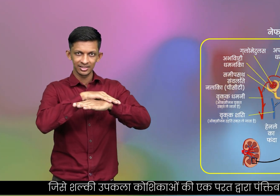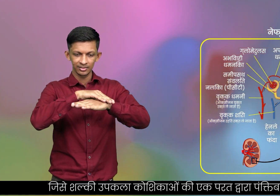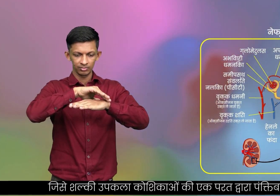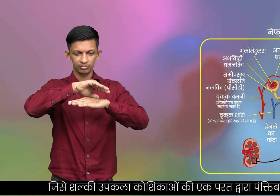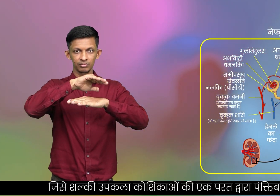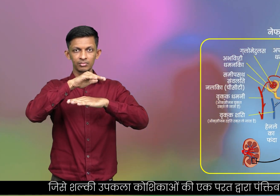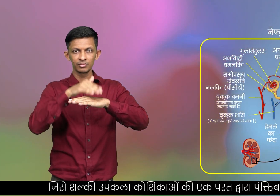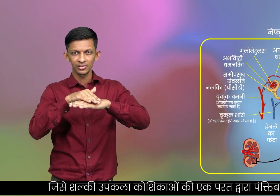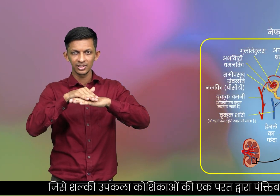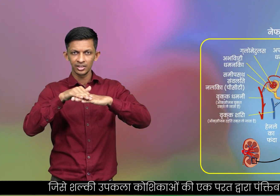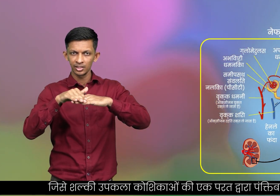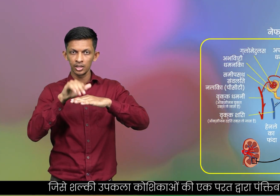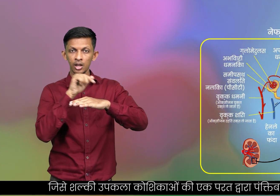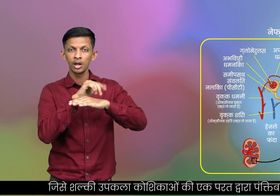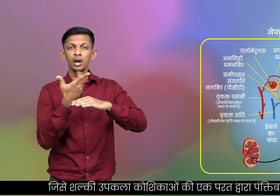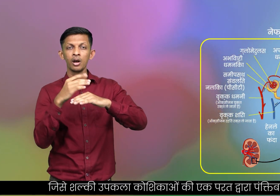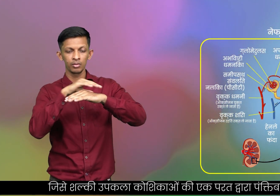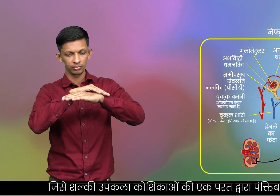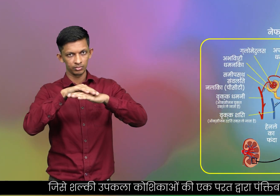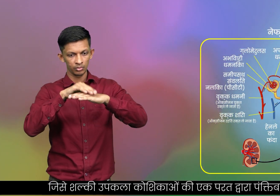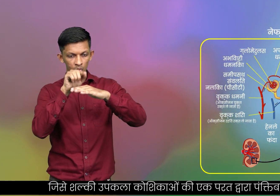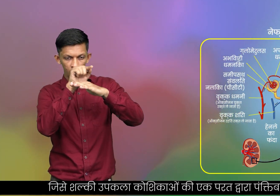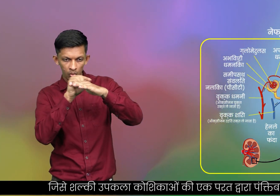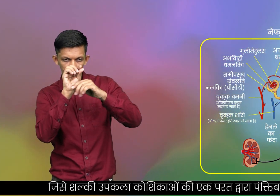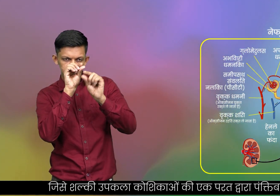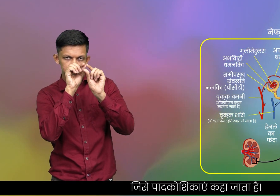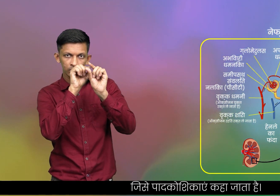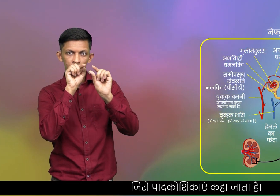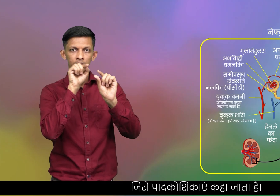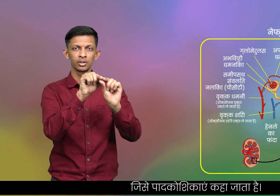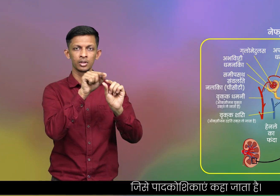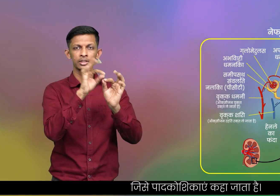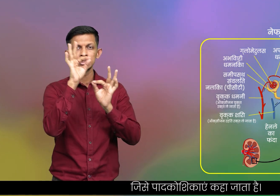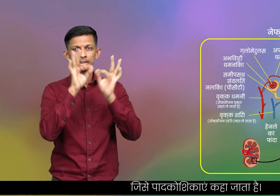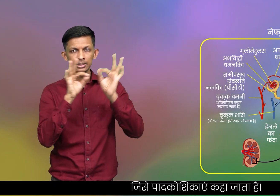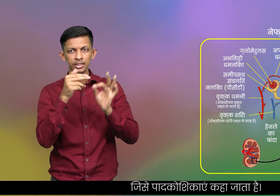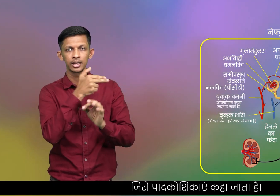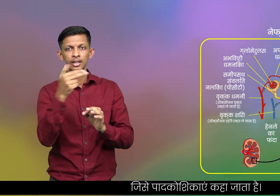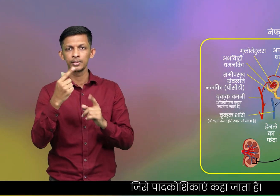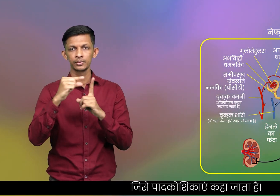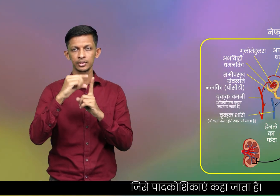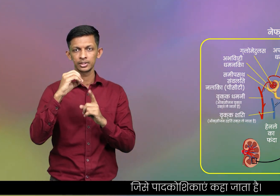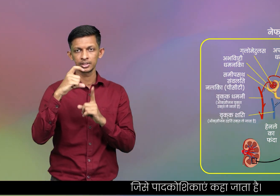द्वारा पंक्तिबद्ध किया जाता है, जिसे पाद कोशिकाएं कहा जाता है।